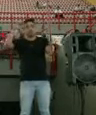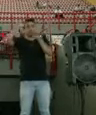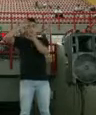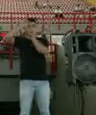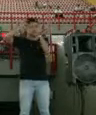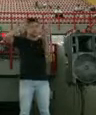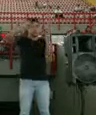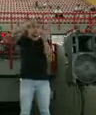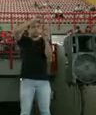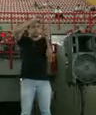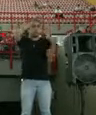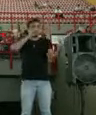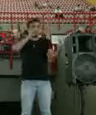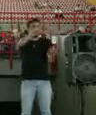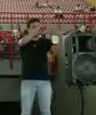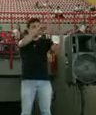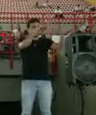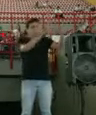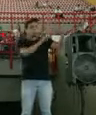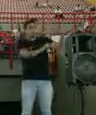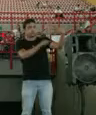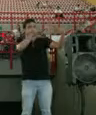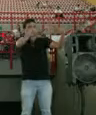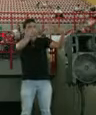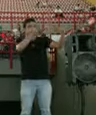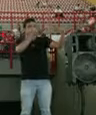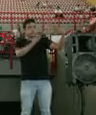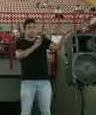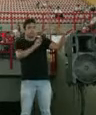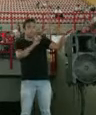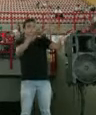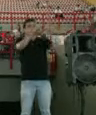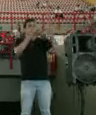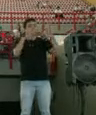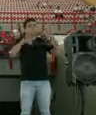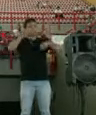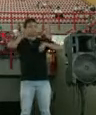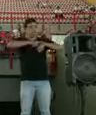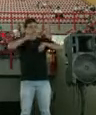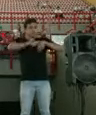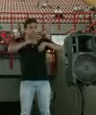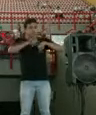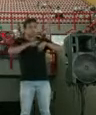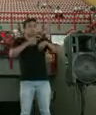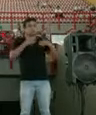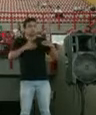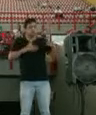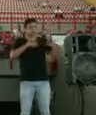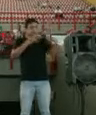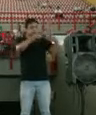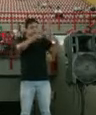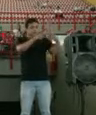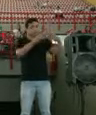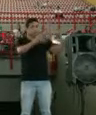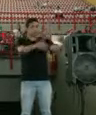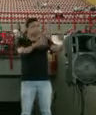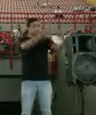sonho em metas. E aí tu estabelece um limite de tempo para que ele